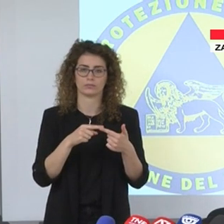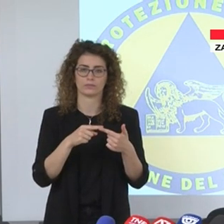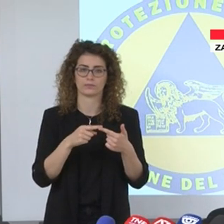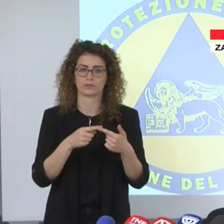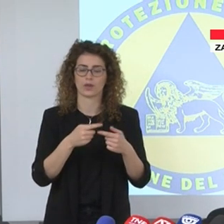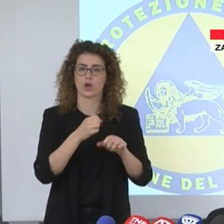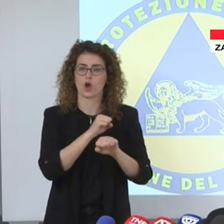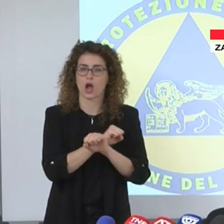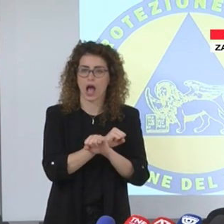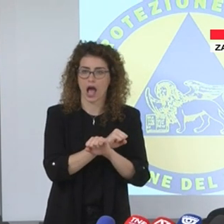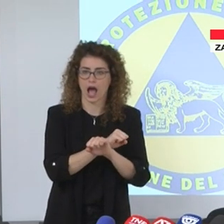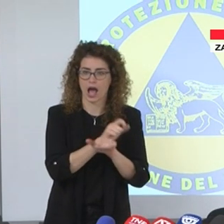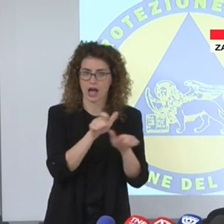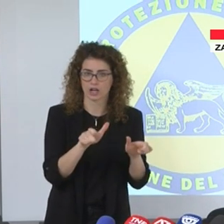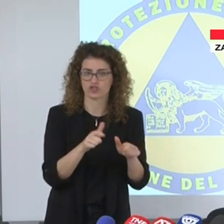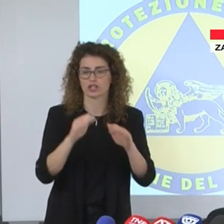penitenziaria,